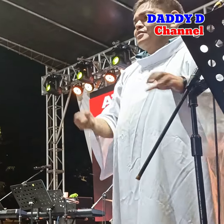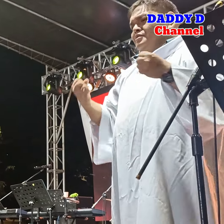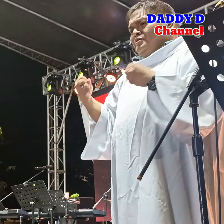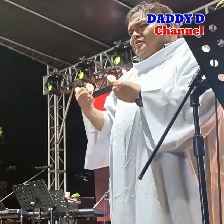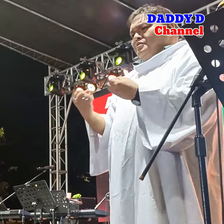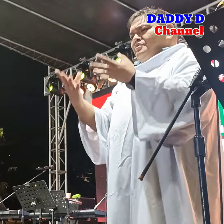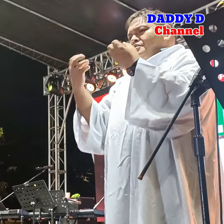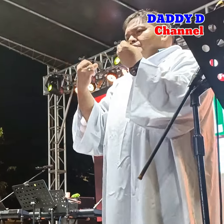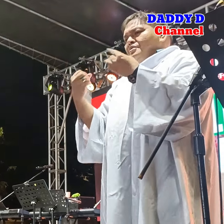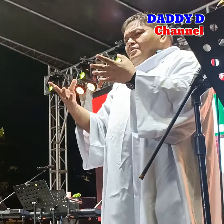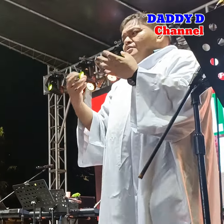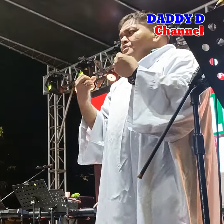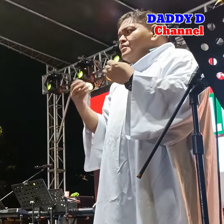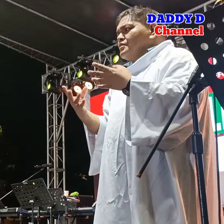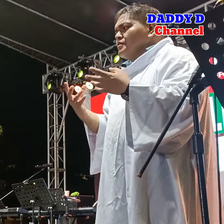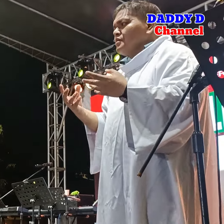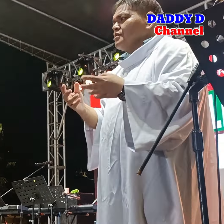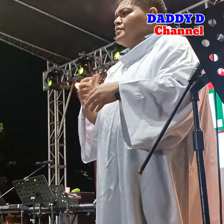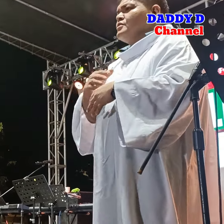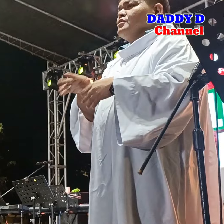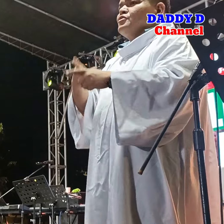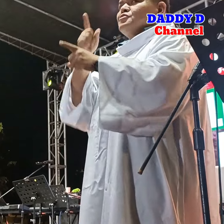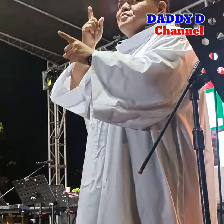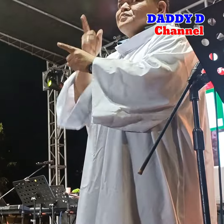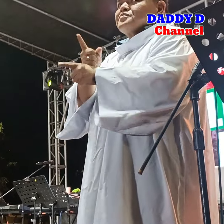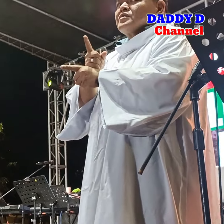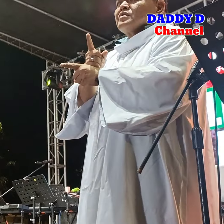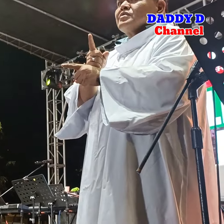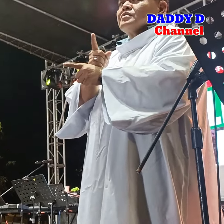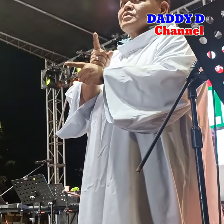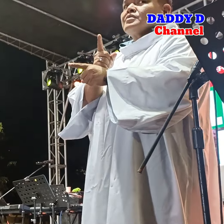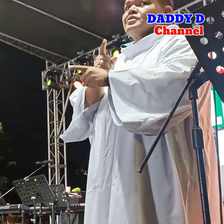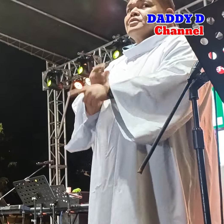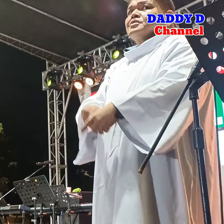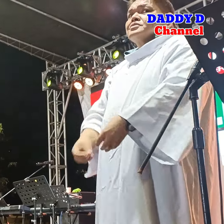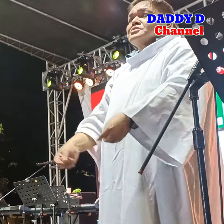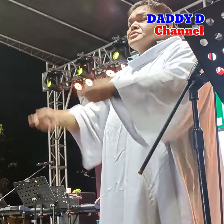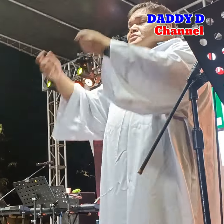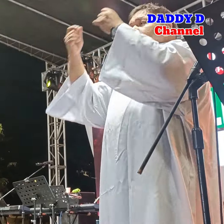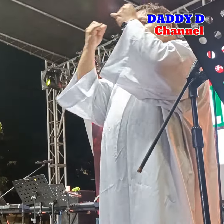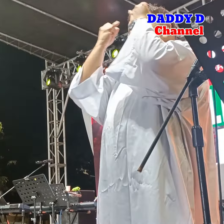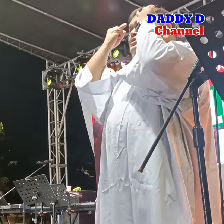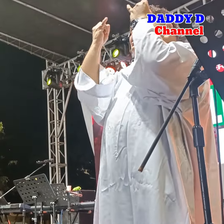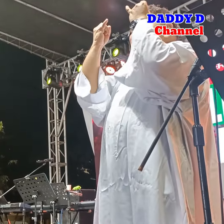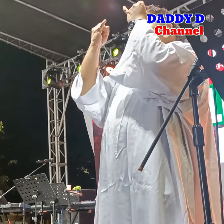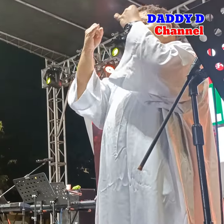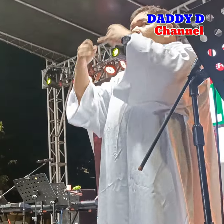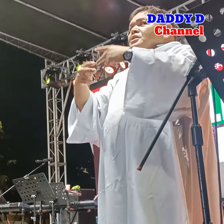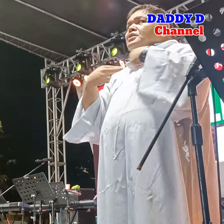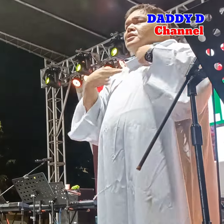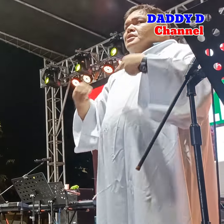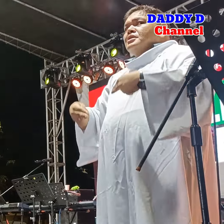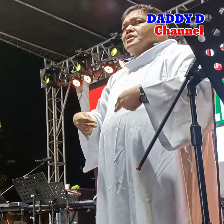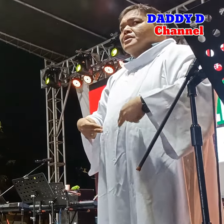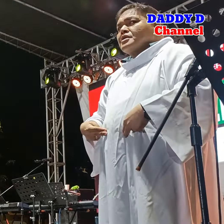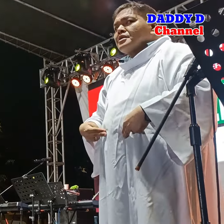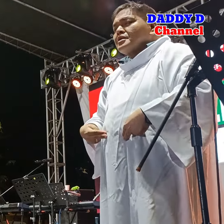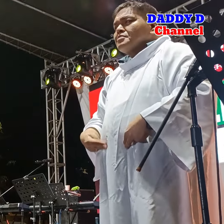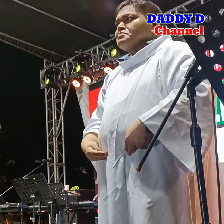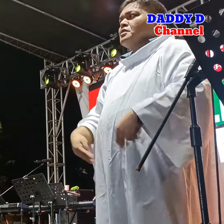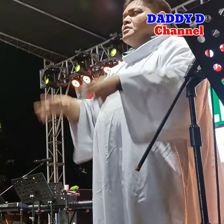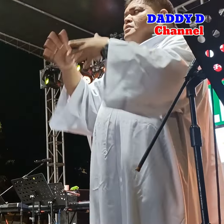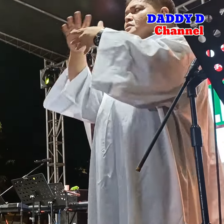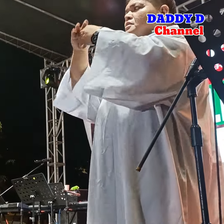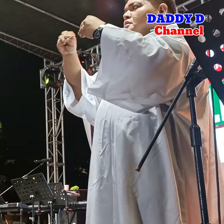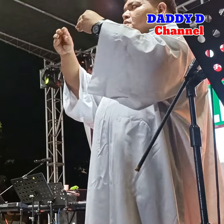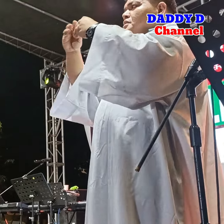Lumaragsak ang issue na kung tama at pa siya sa kaisipan o kalusugan, gawa nga ng balita na